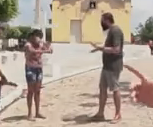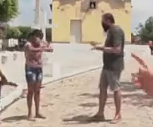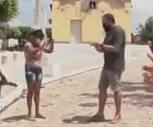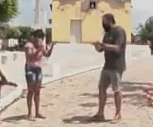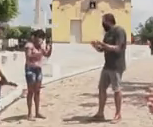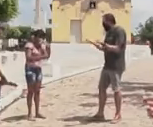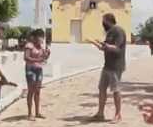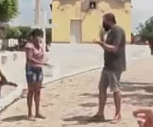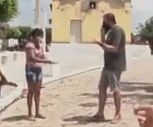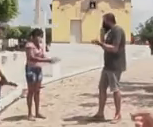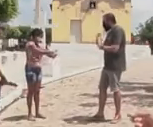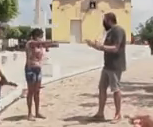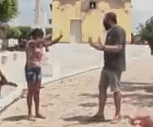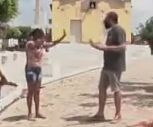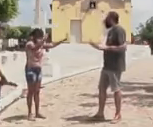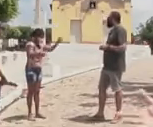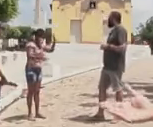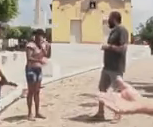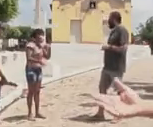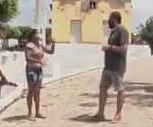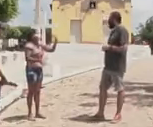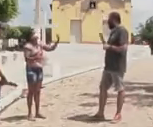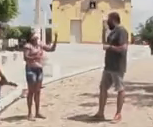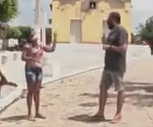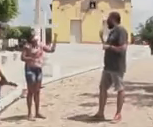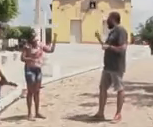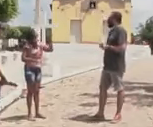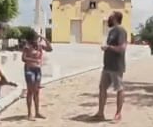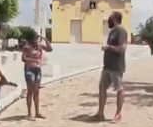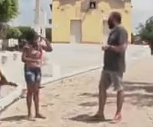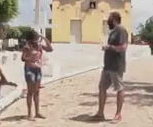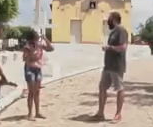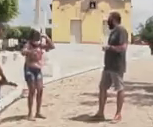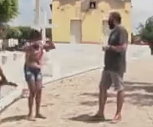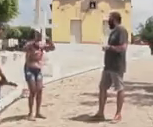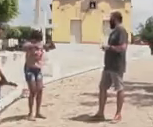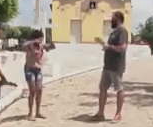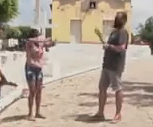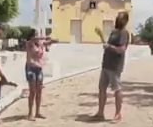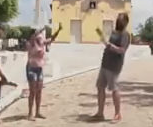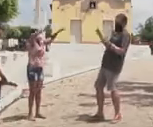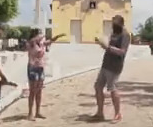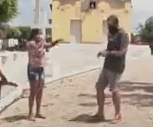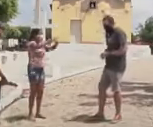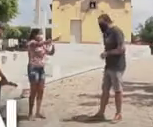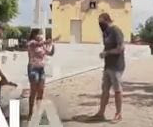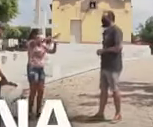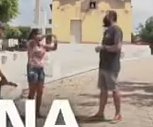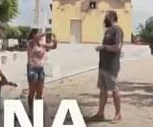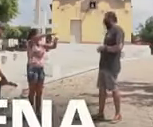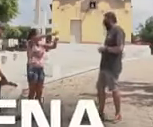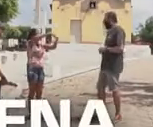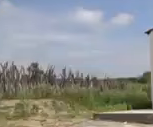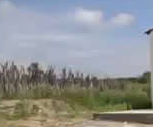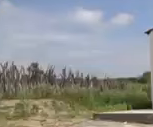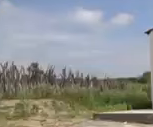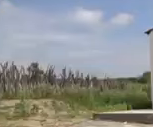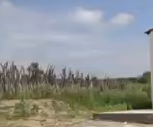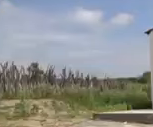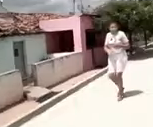foram criados por eles. Não por acaso que essa nova língua foi batizada de Sena. Dona